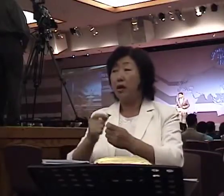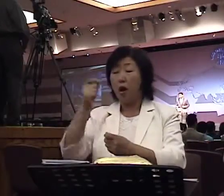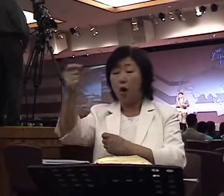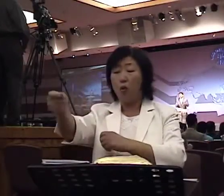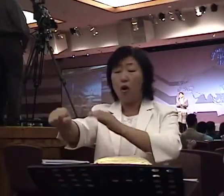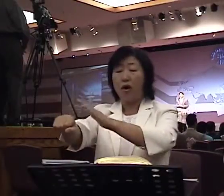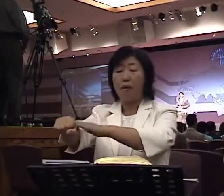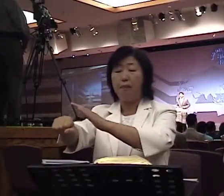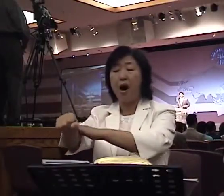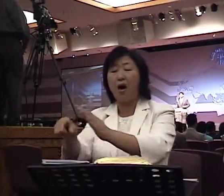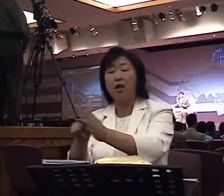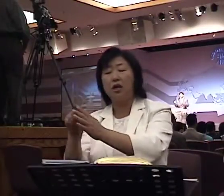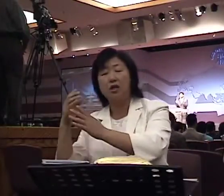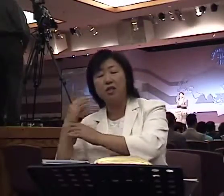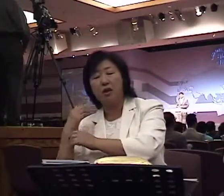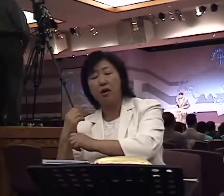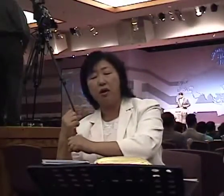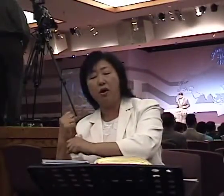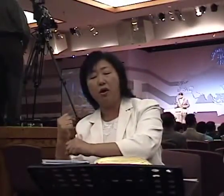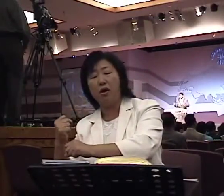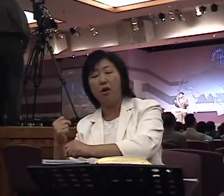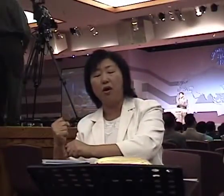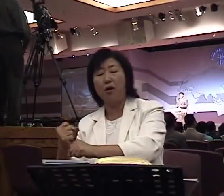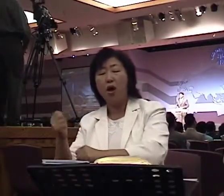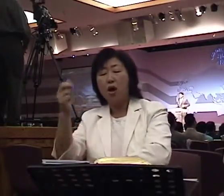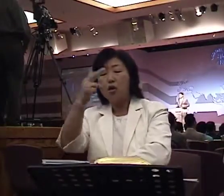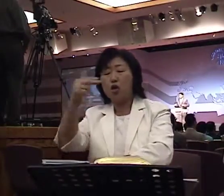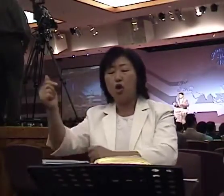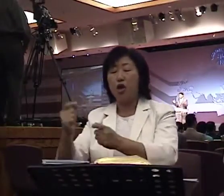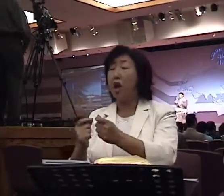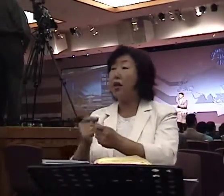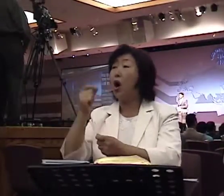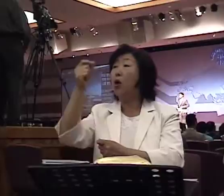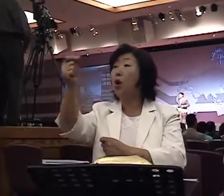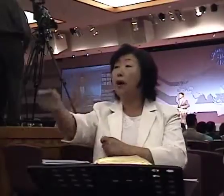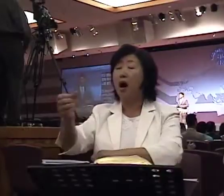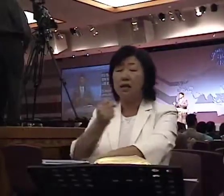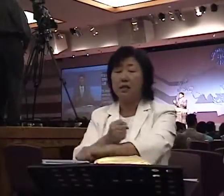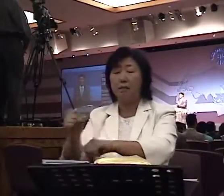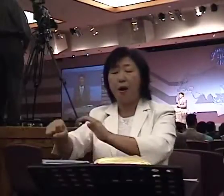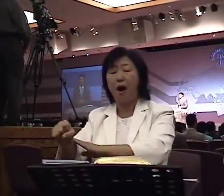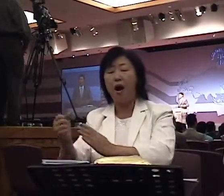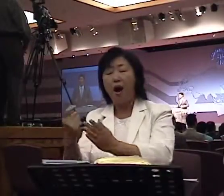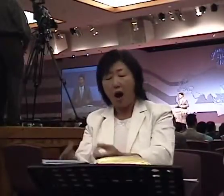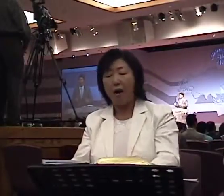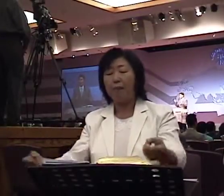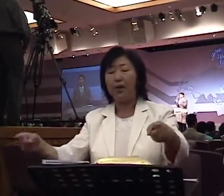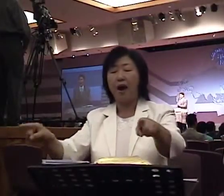주의 영원한